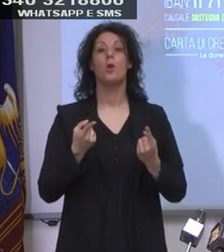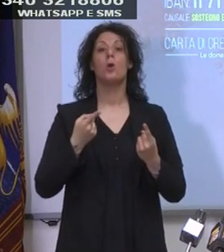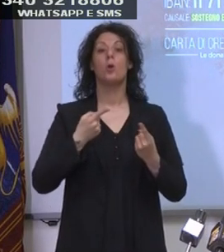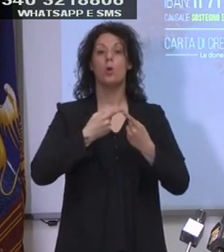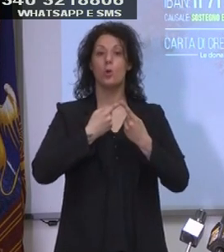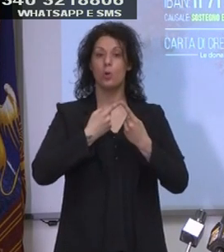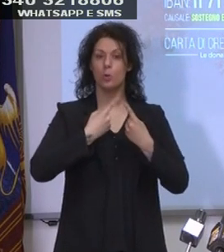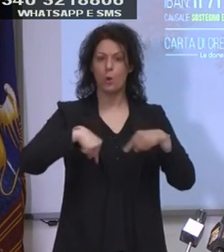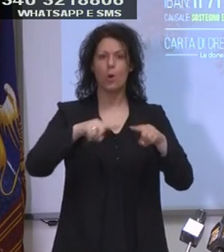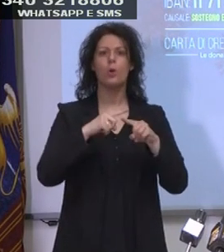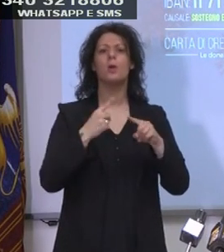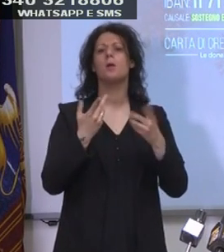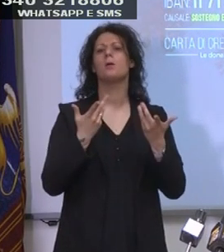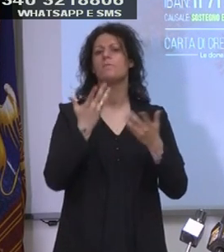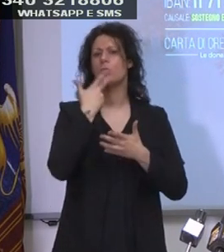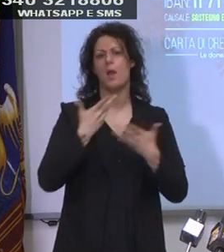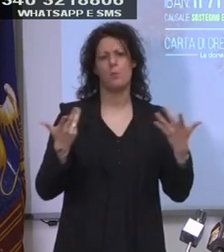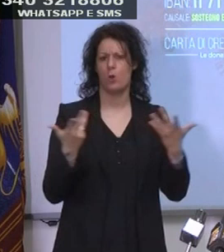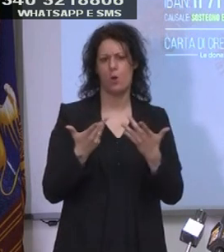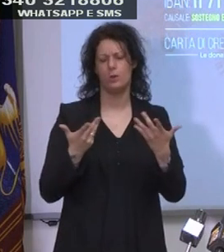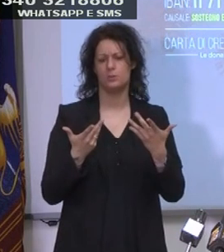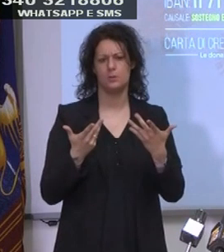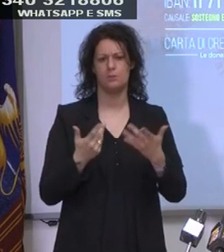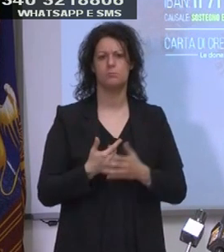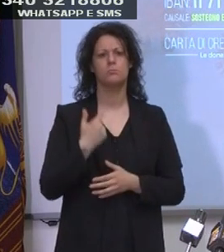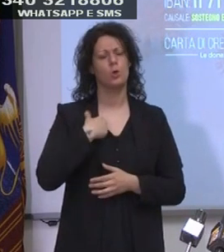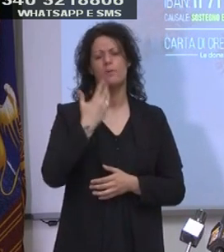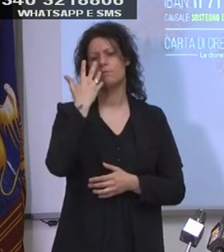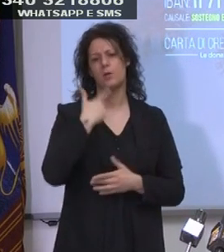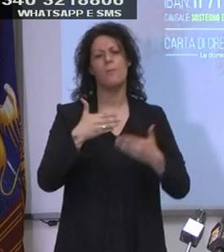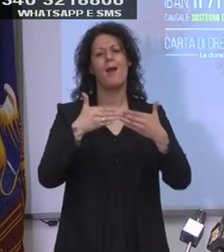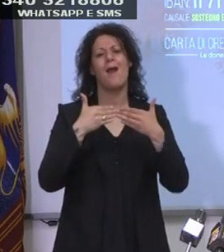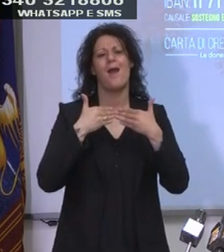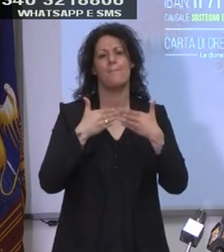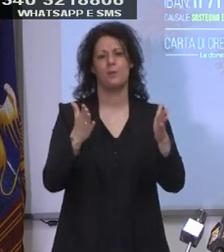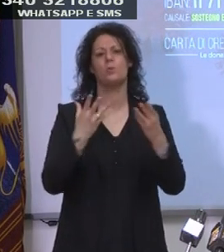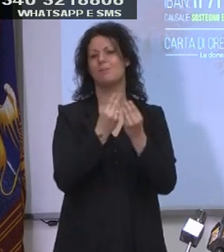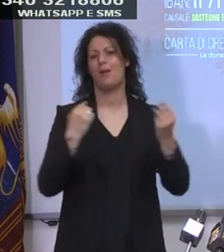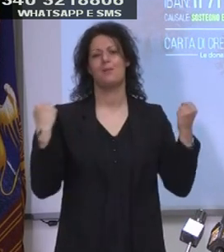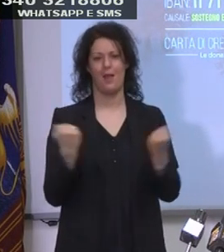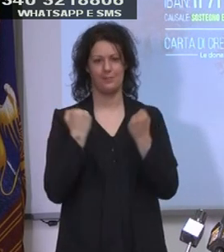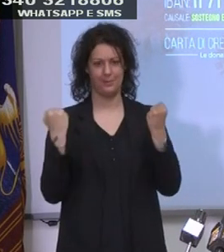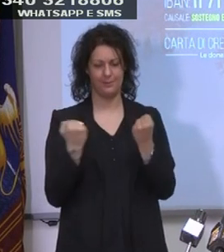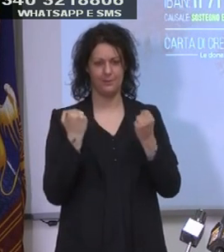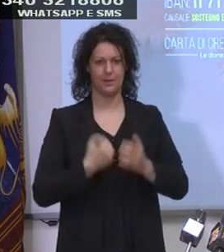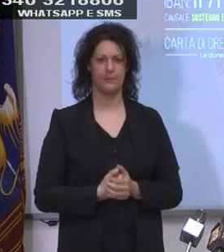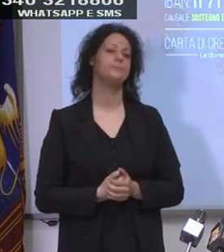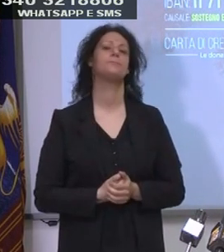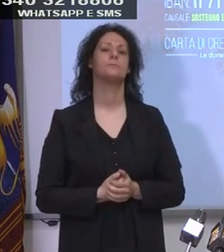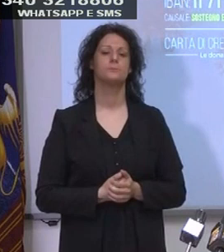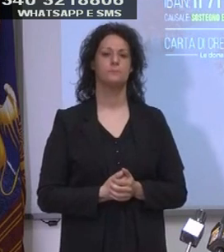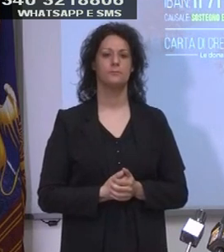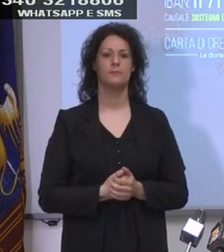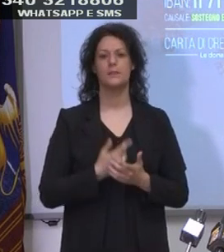di dire, di anticipare già, che noi chiediamo l'apertura di molte attività, tra le quali, vabbè, è inutile che stia qui a ricordarvelo